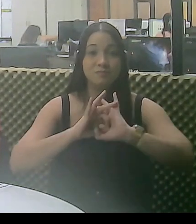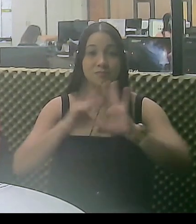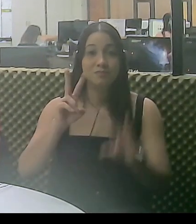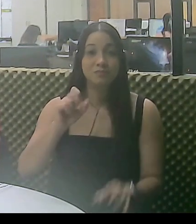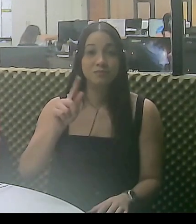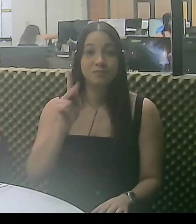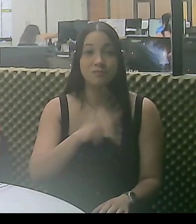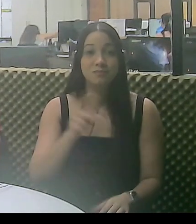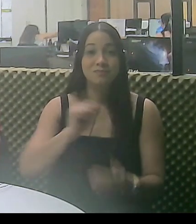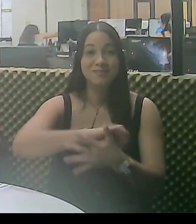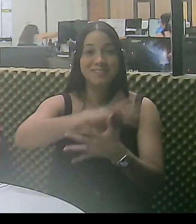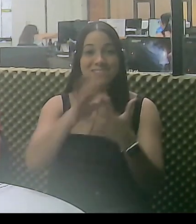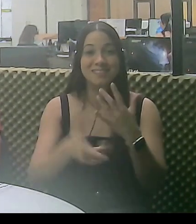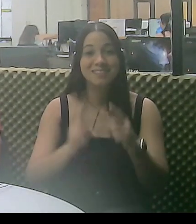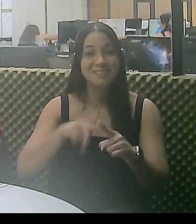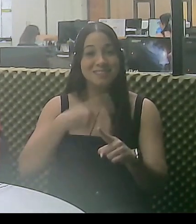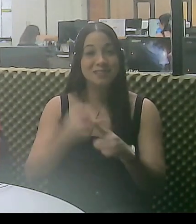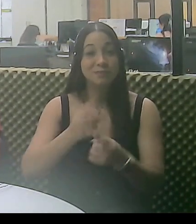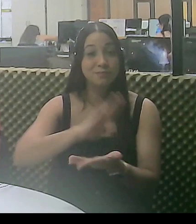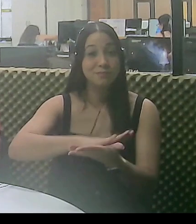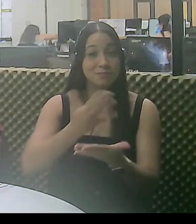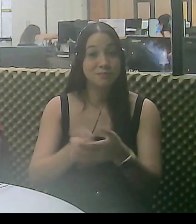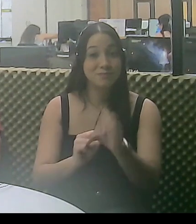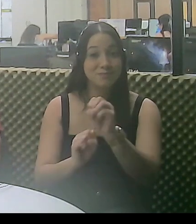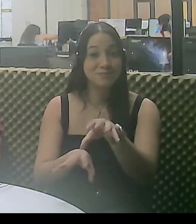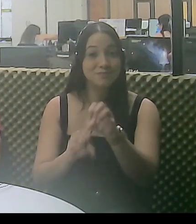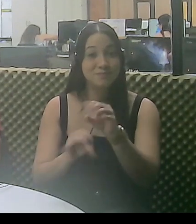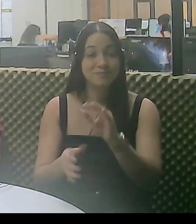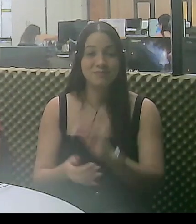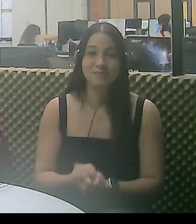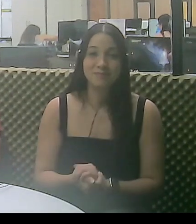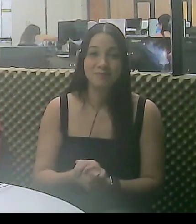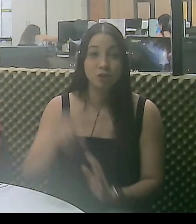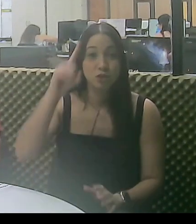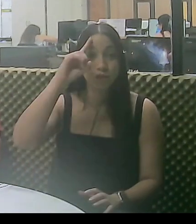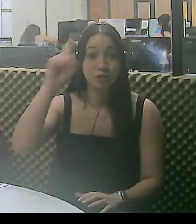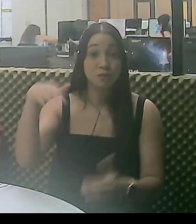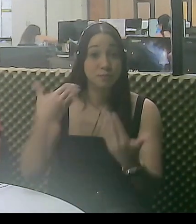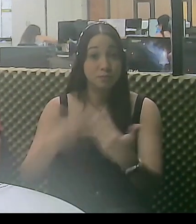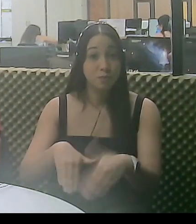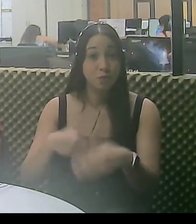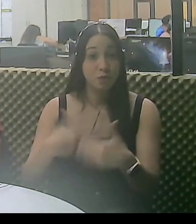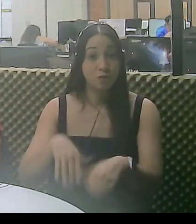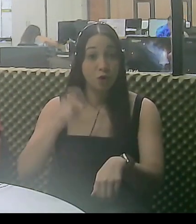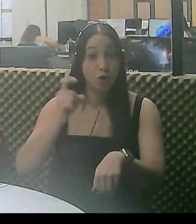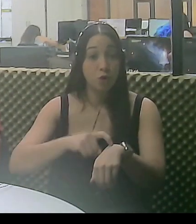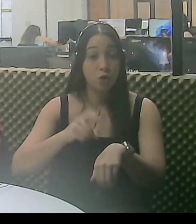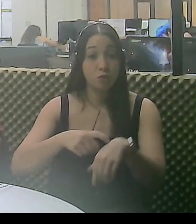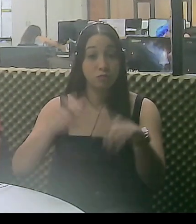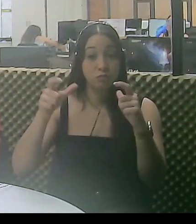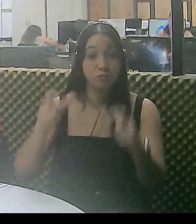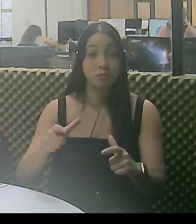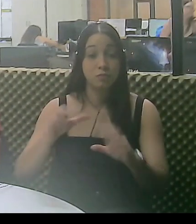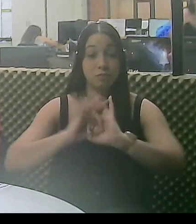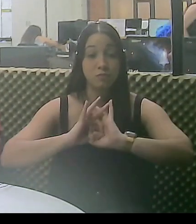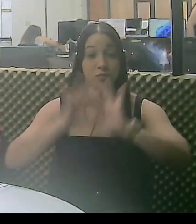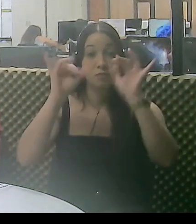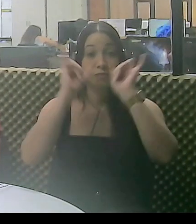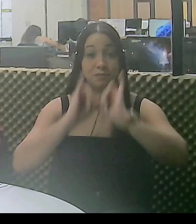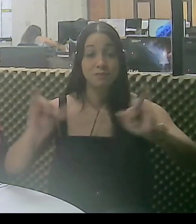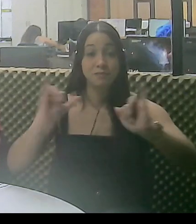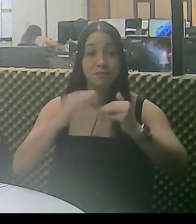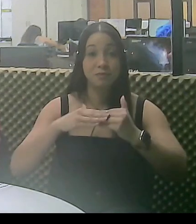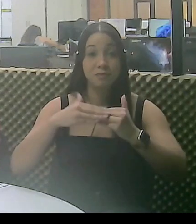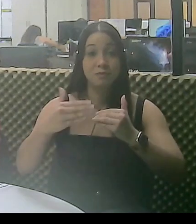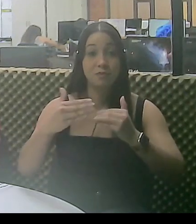edital 03-2023 disponibiliza vagas para professor de Libras e intérprete educacional. A data de realização